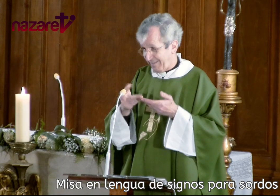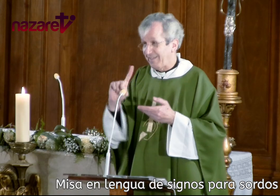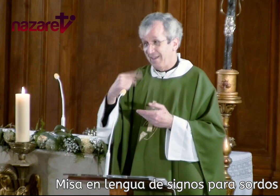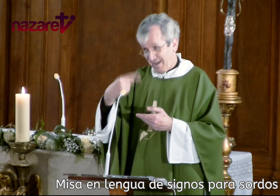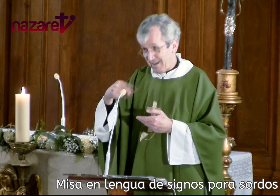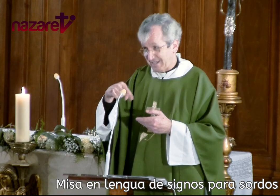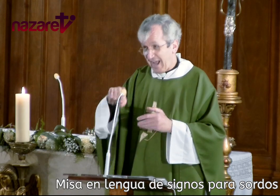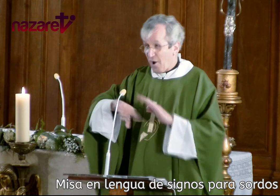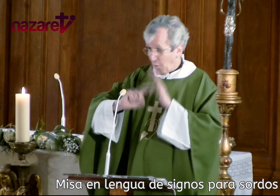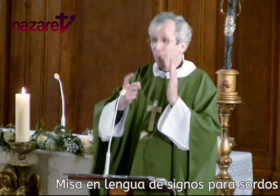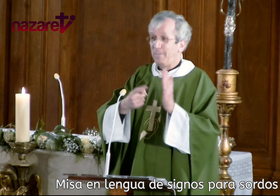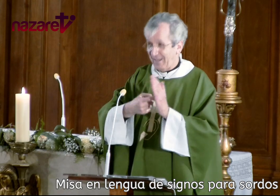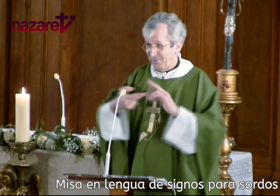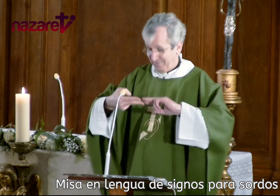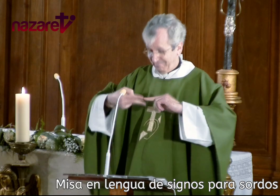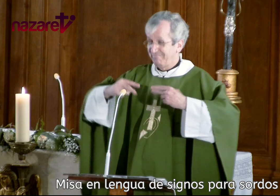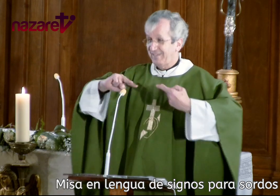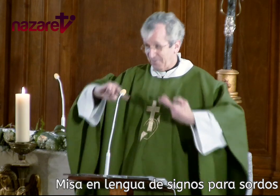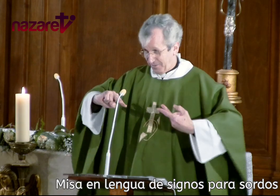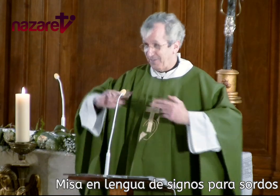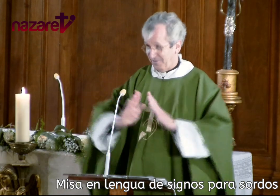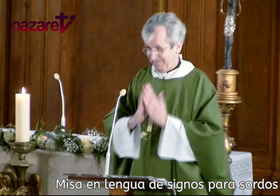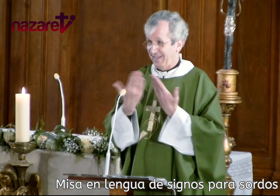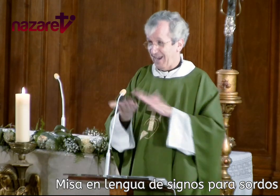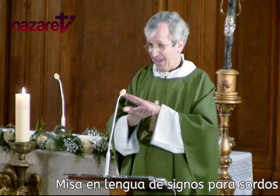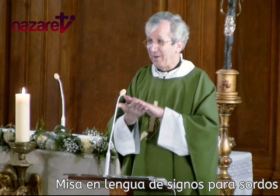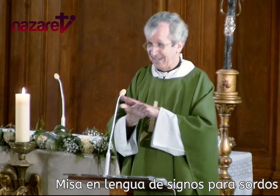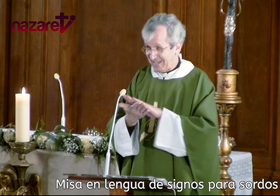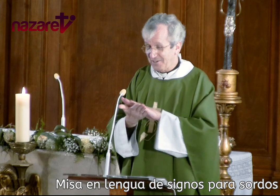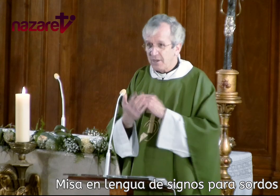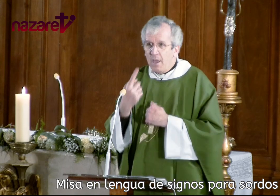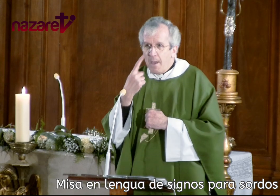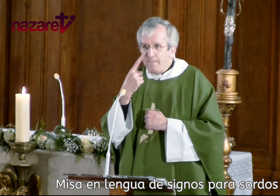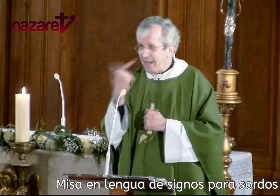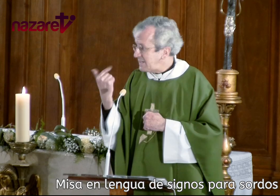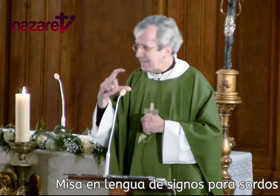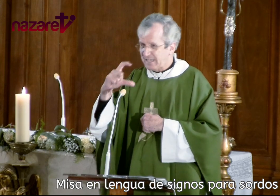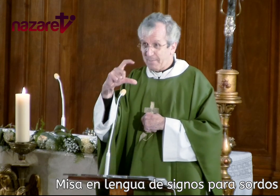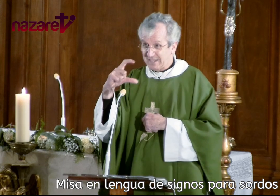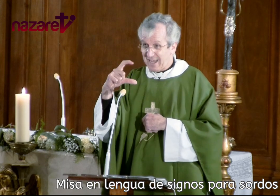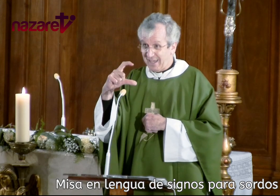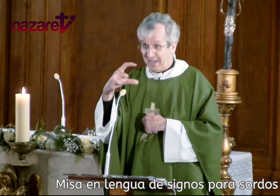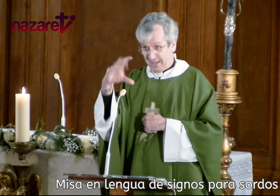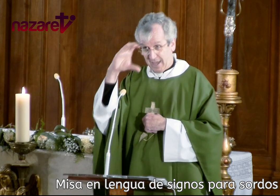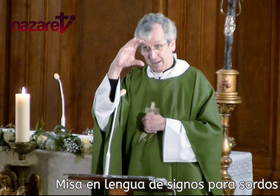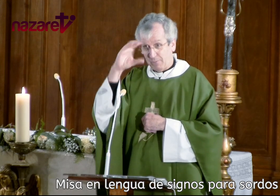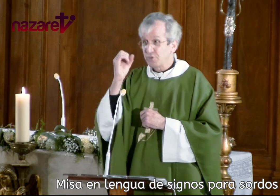está completo traducido en lengua de signos veréis que ese pasaje que acabamos de